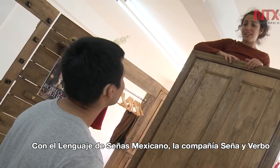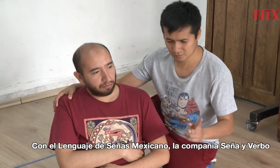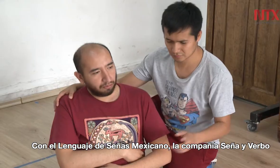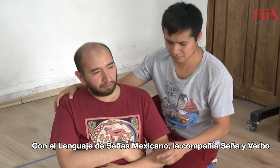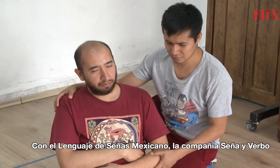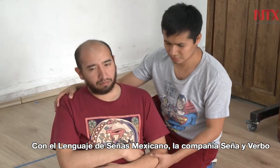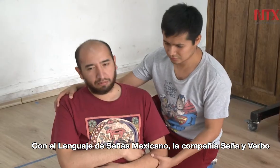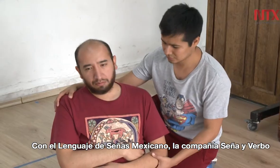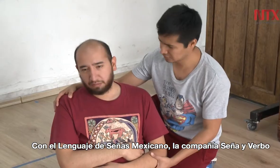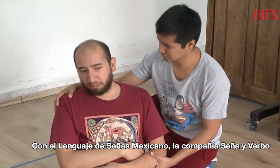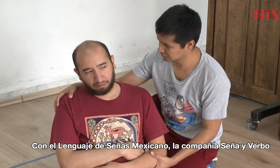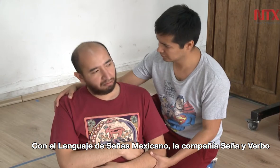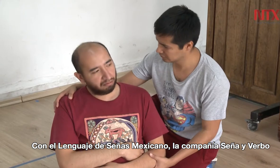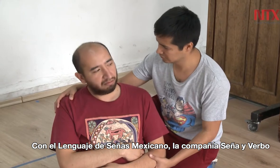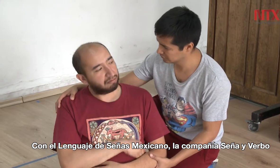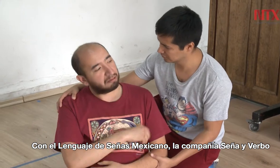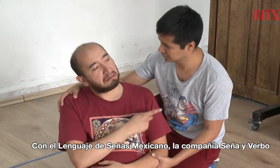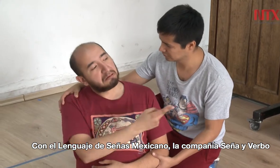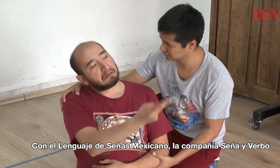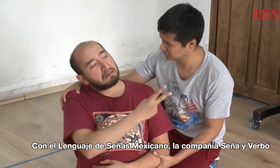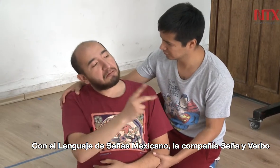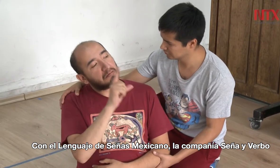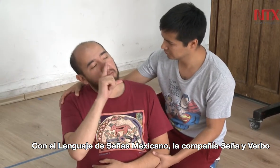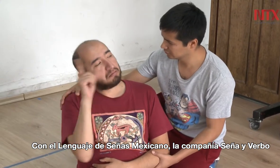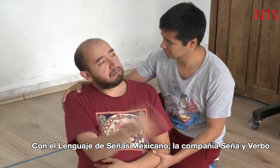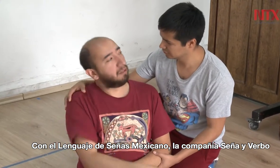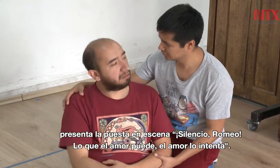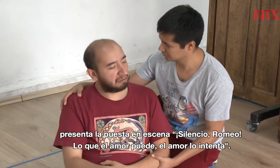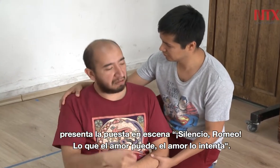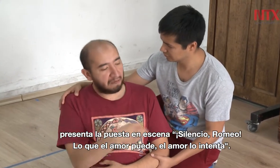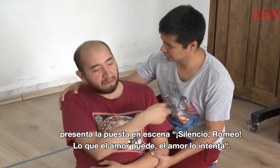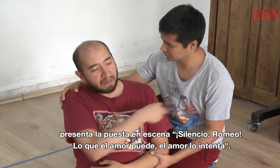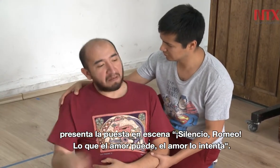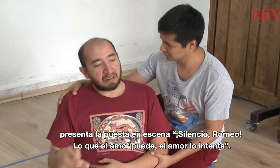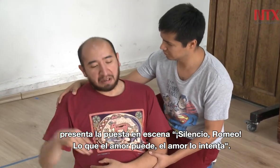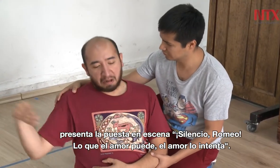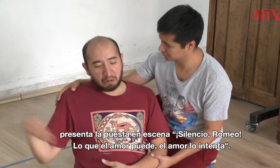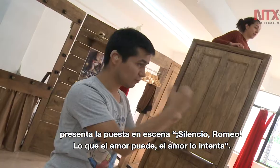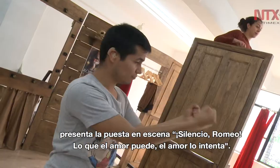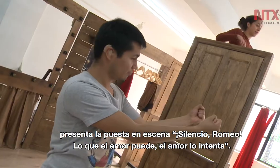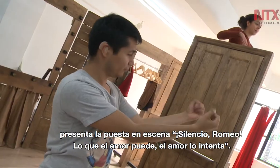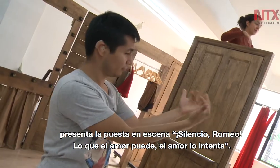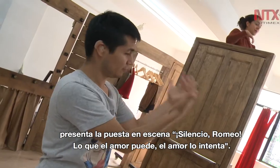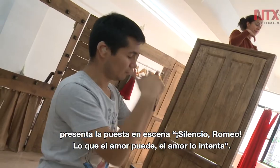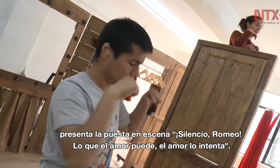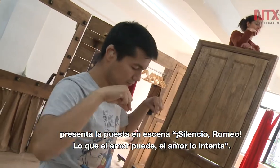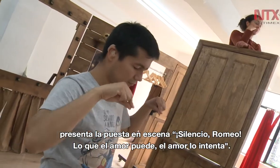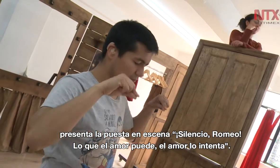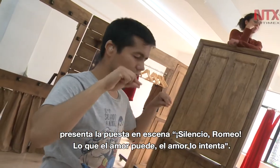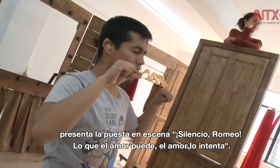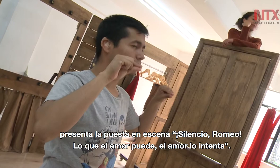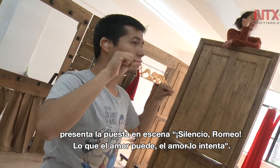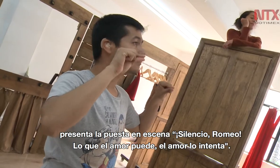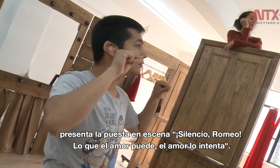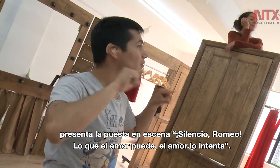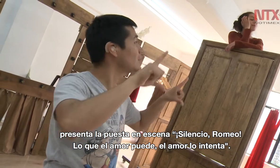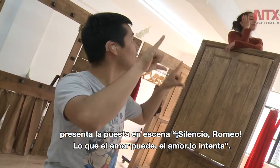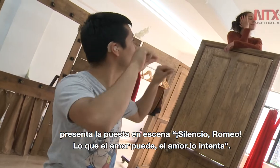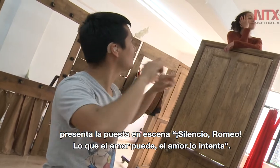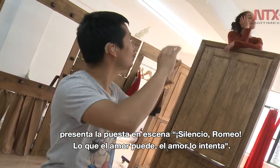Con el lenguaje de señas mexicano, la compañía Seña y Verbo presenta la puesta en escena Silencio Romeo, lo que el amor puede, el amor lo